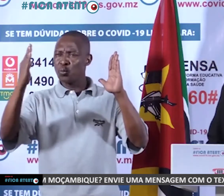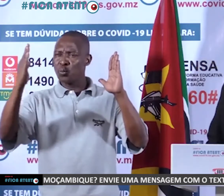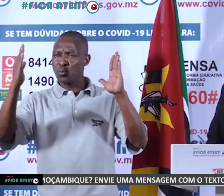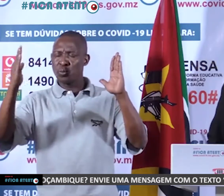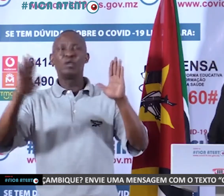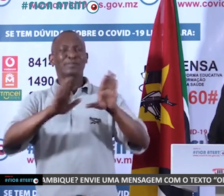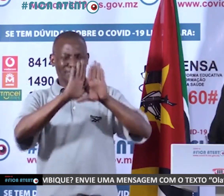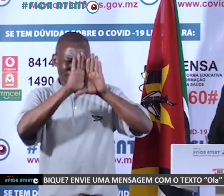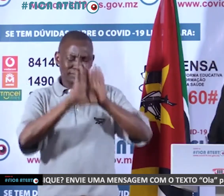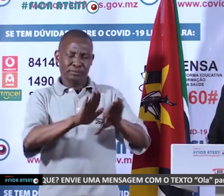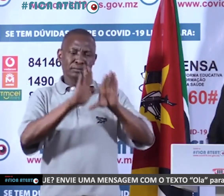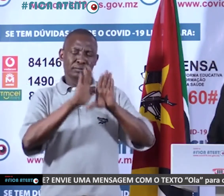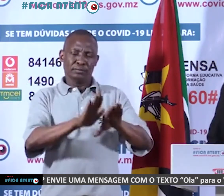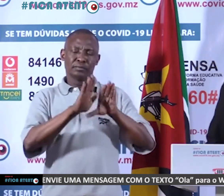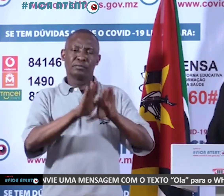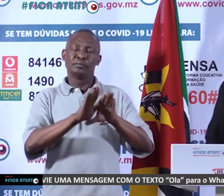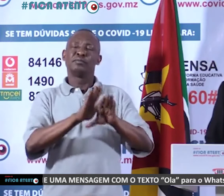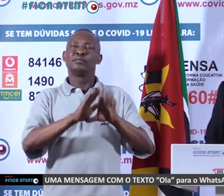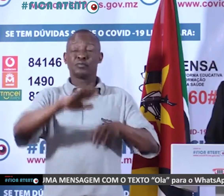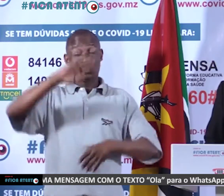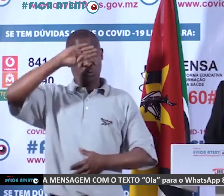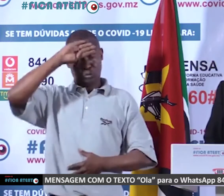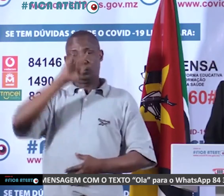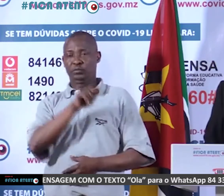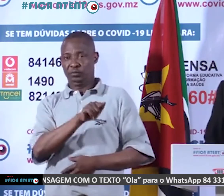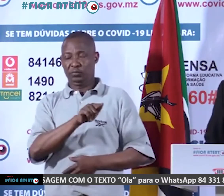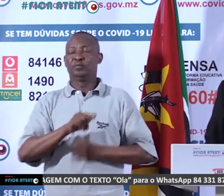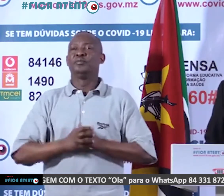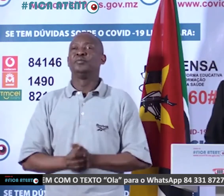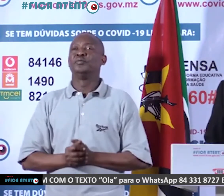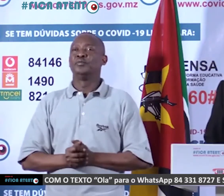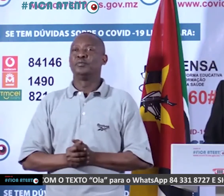a vigência da infecção do Covid-19.